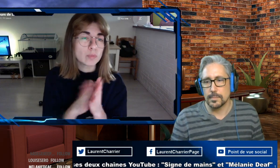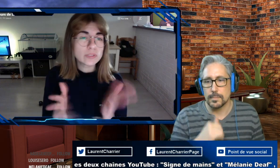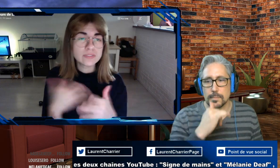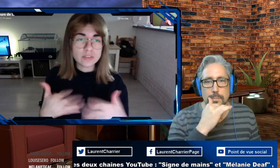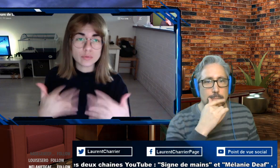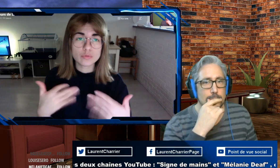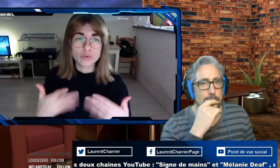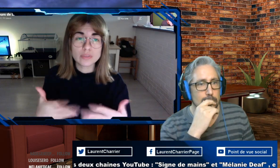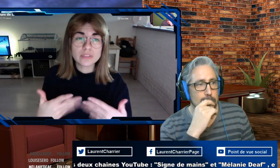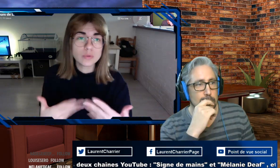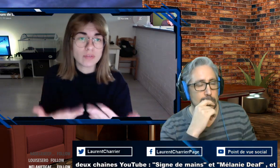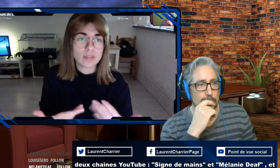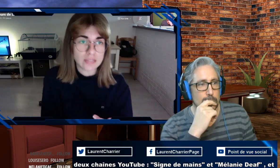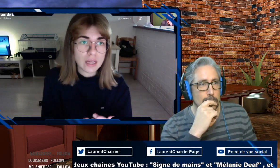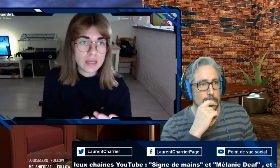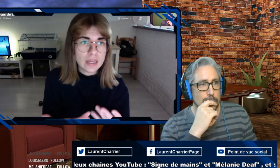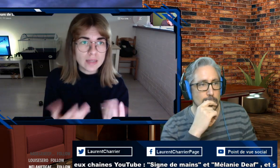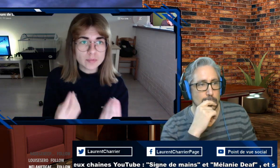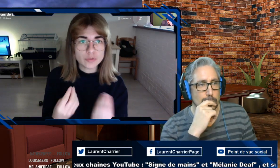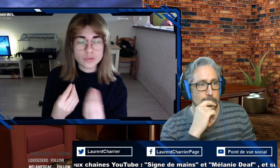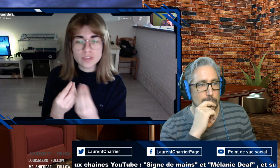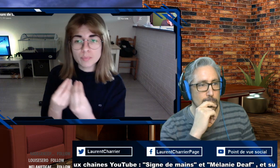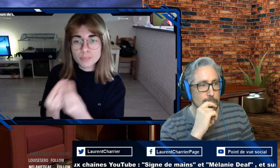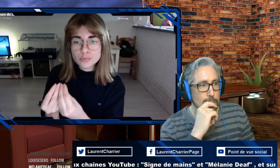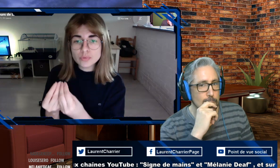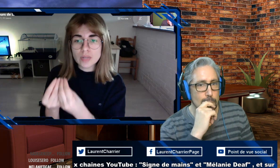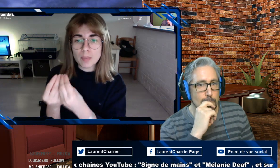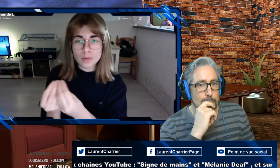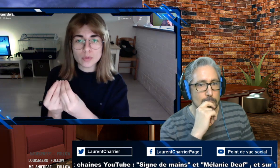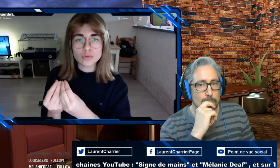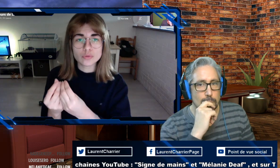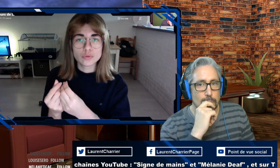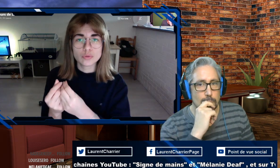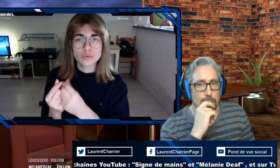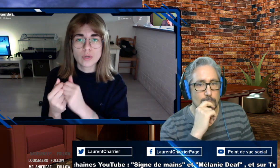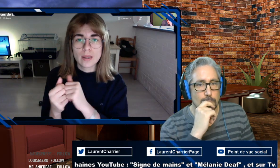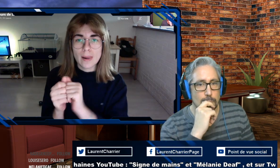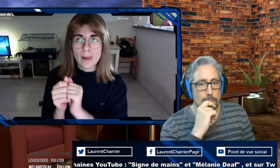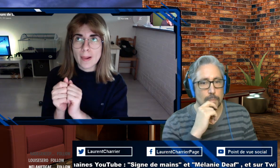la motivation de continuer à faire ça. Et je sentais plus l'importance